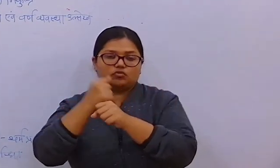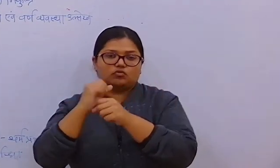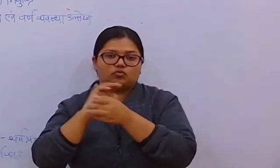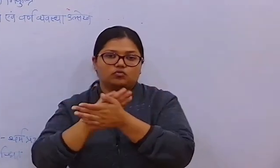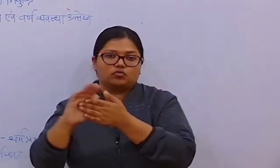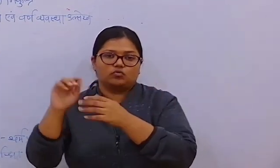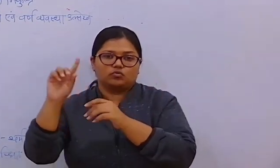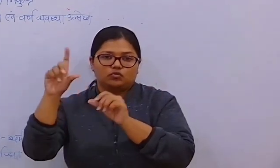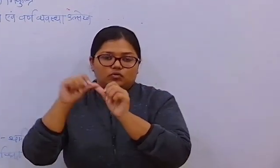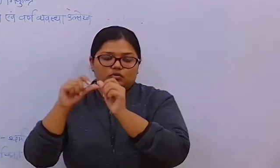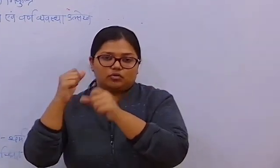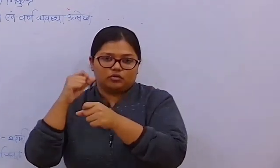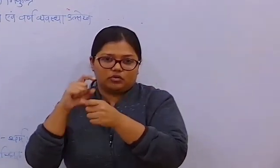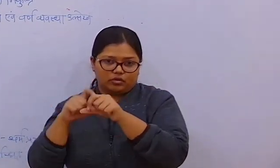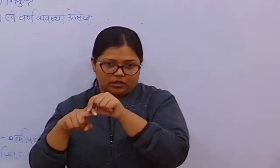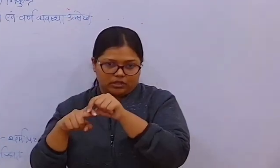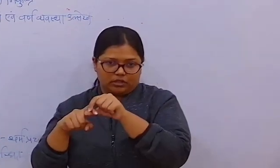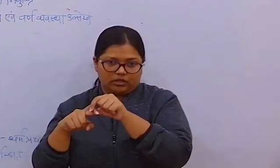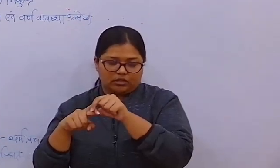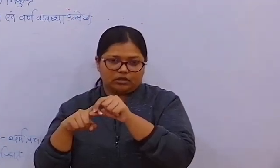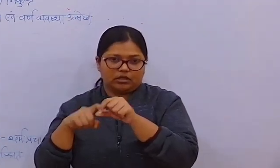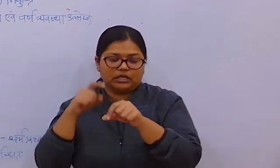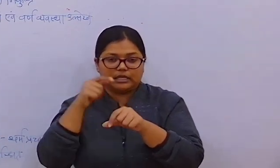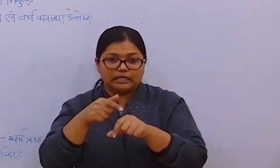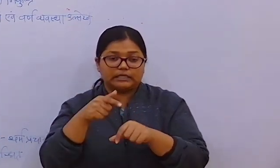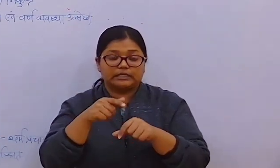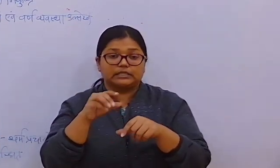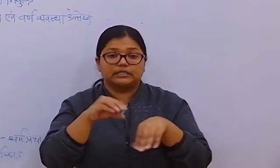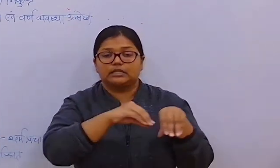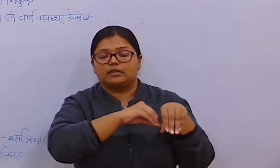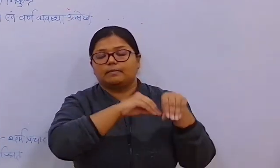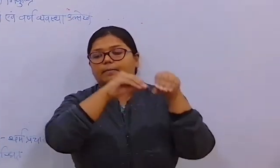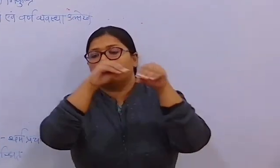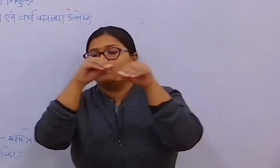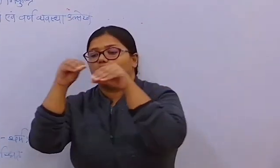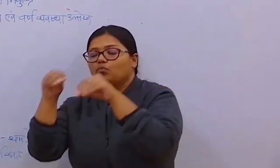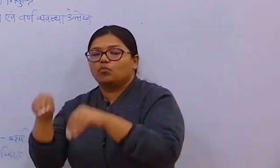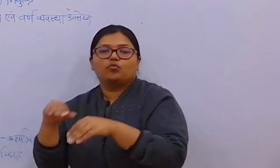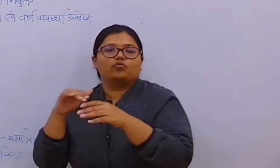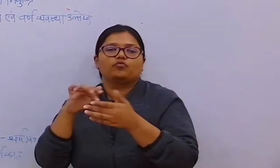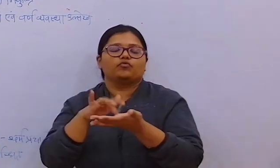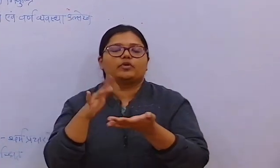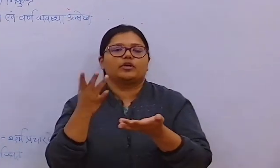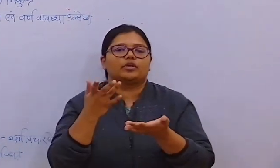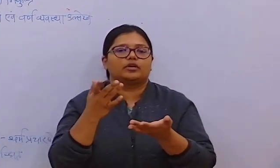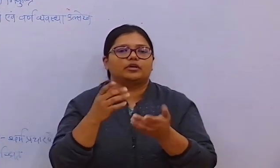दिल्ली के किले में, है ना, याद रखना, दिल्ली में मतलब दिल्ली के किले में स्थापित करवाया।